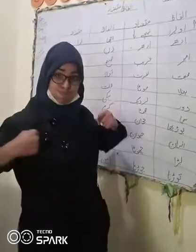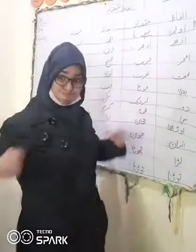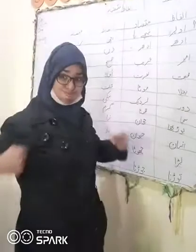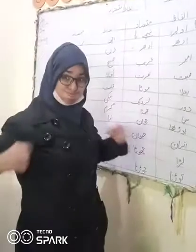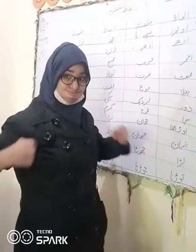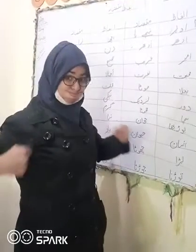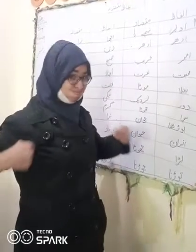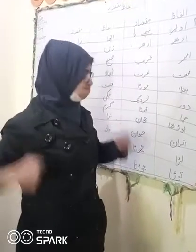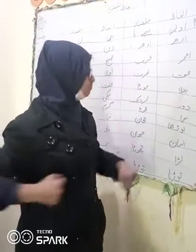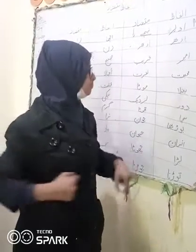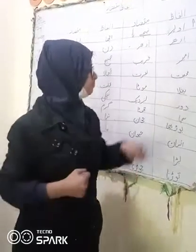मोटा,